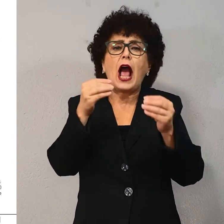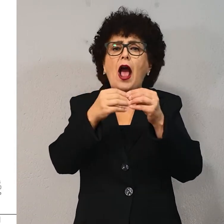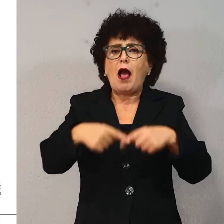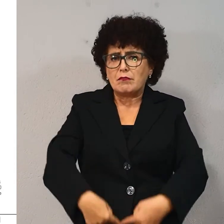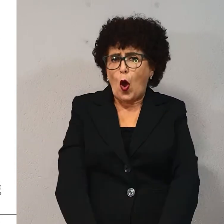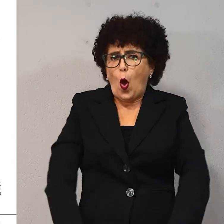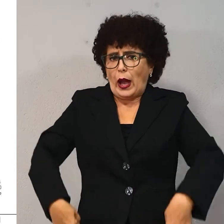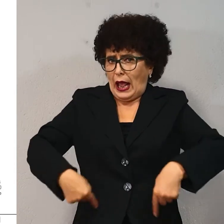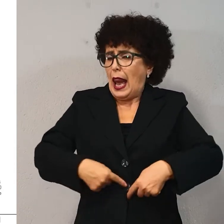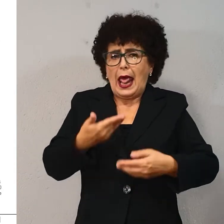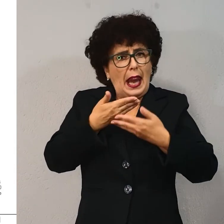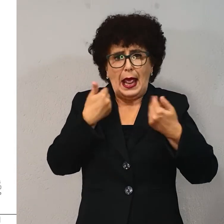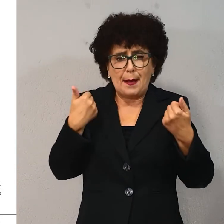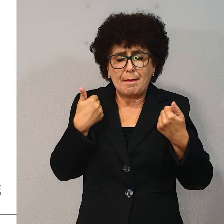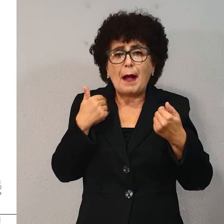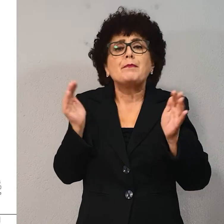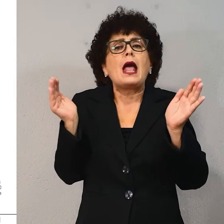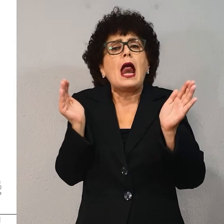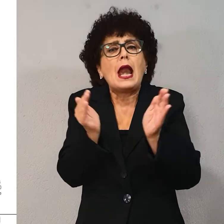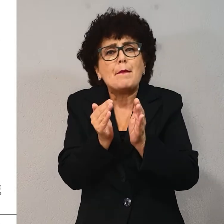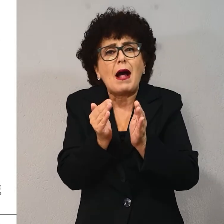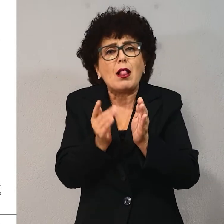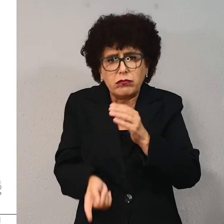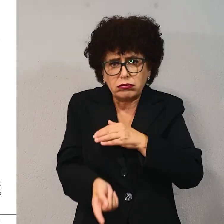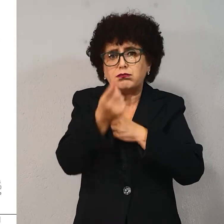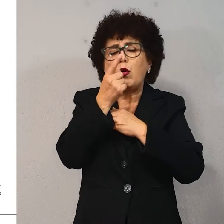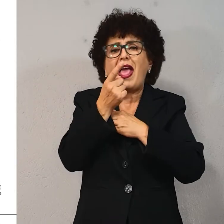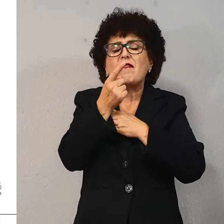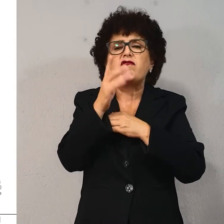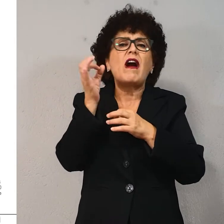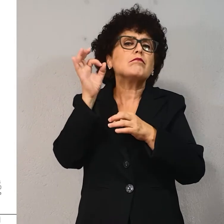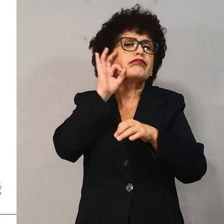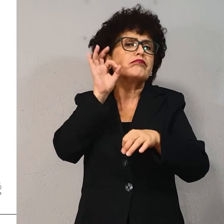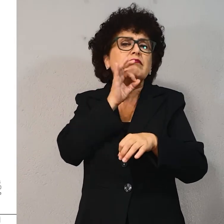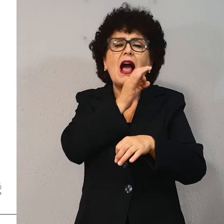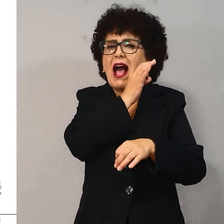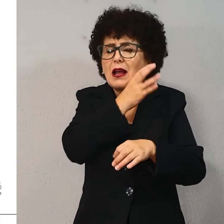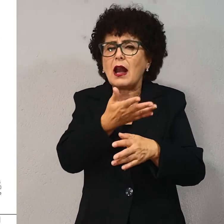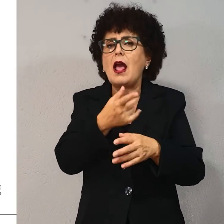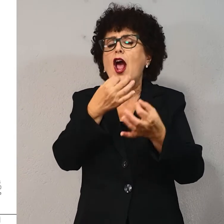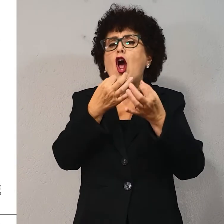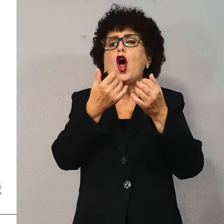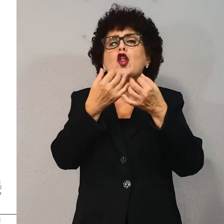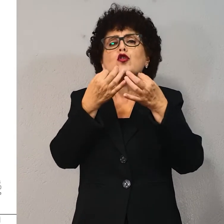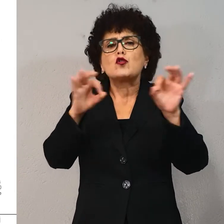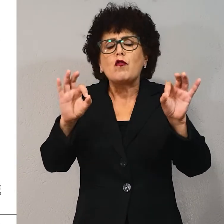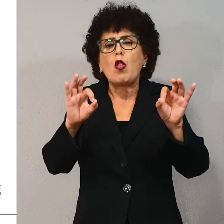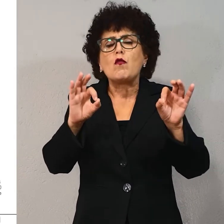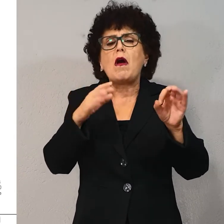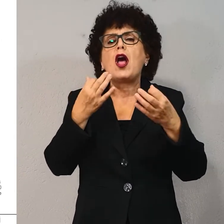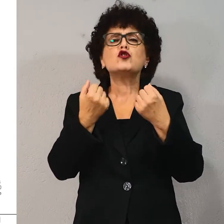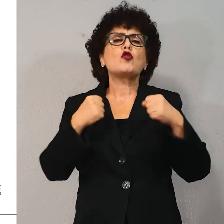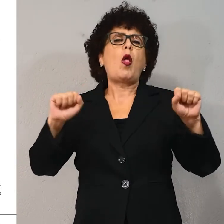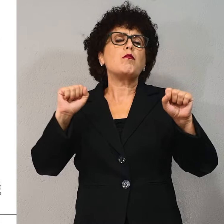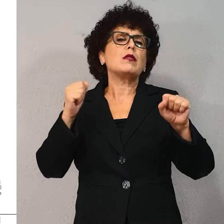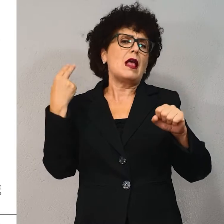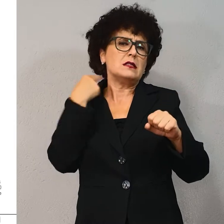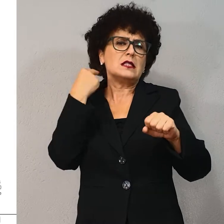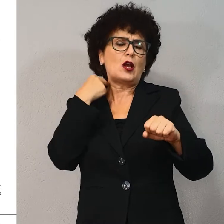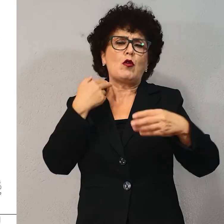органи. Ја намалуваат појавата на акни. Дозволуваат спонтаност при сексуалниот